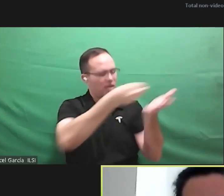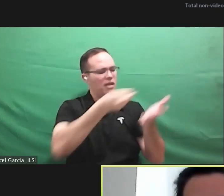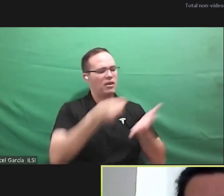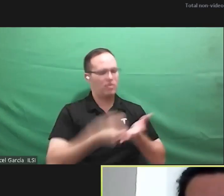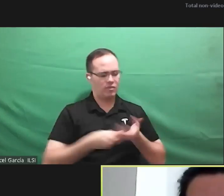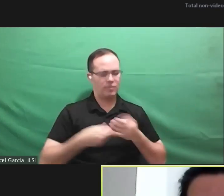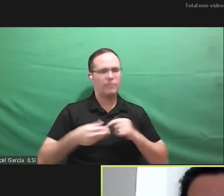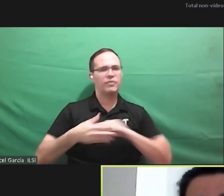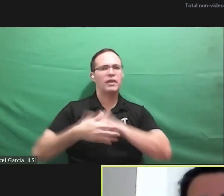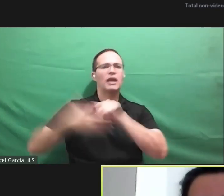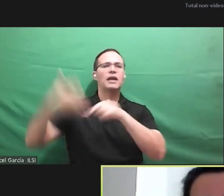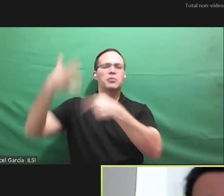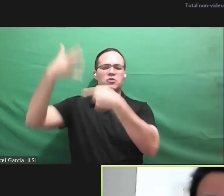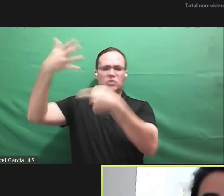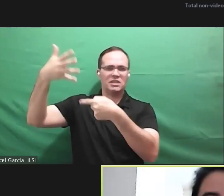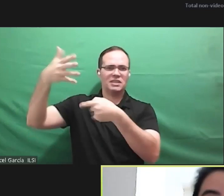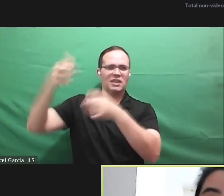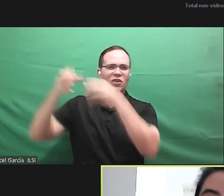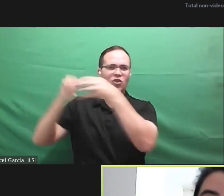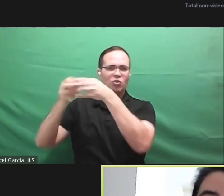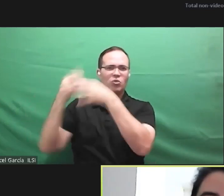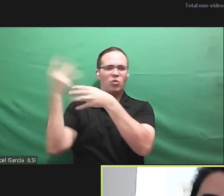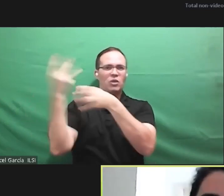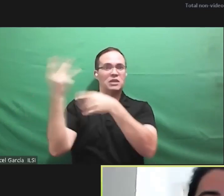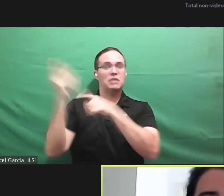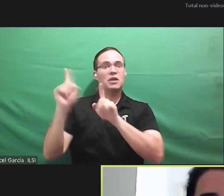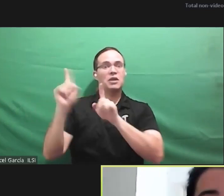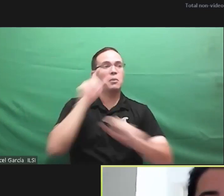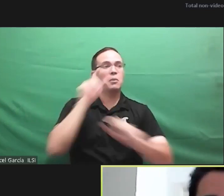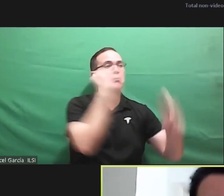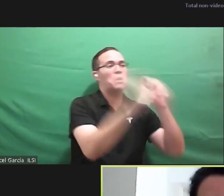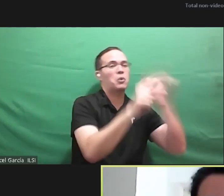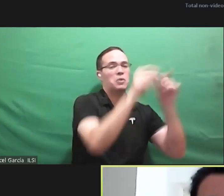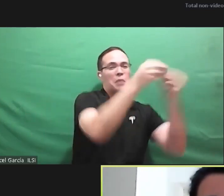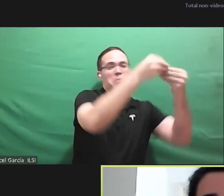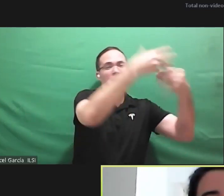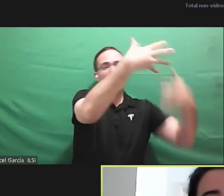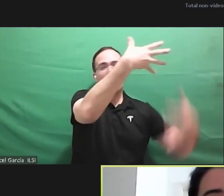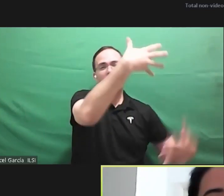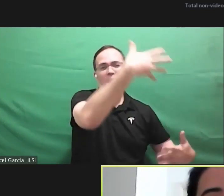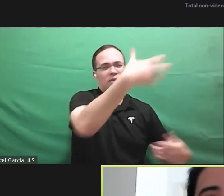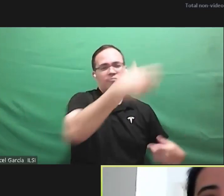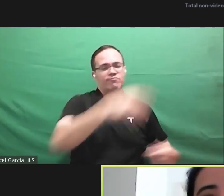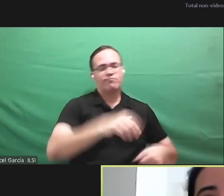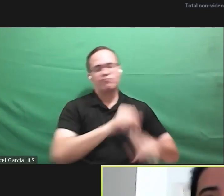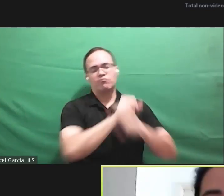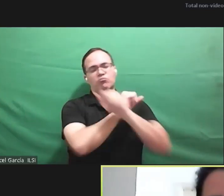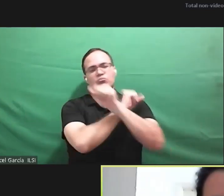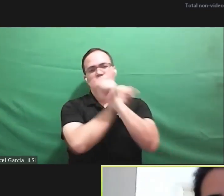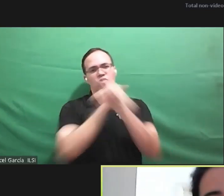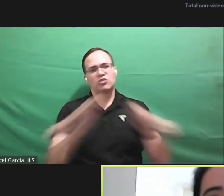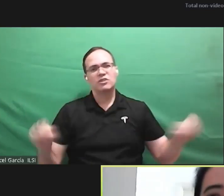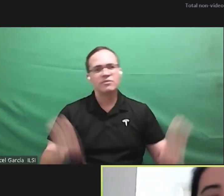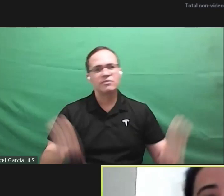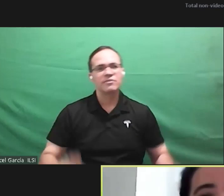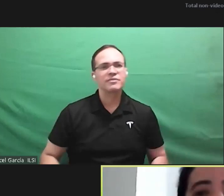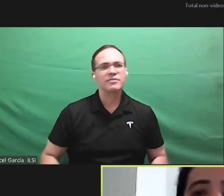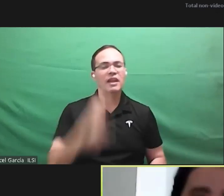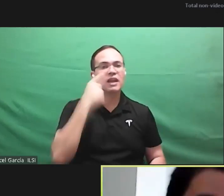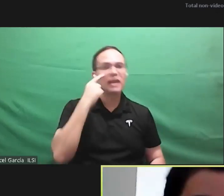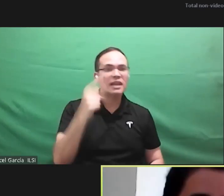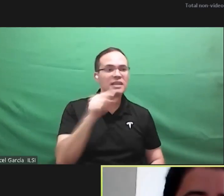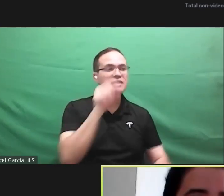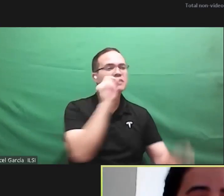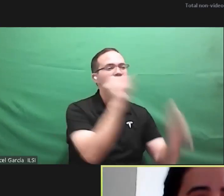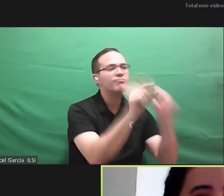con todo y no es posible hacer esto en el censo. Por eso que dice en mi presentación que es importante tener el censo, pero también tener una